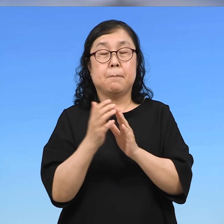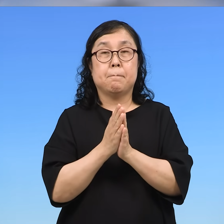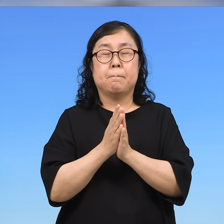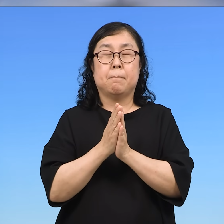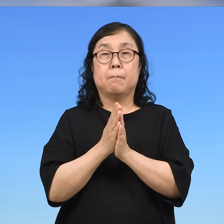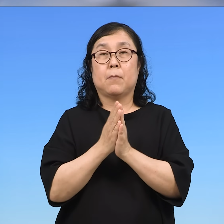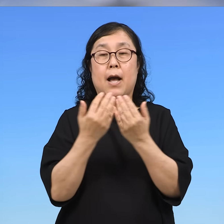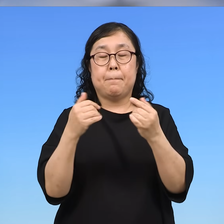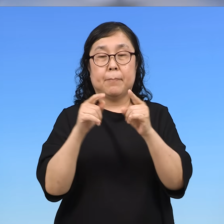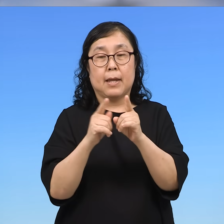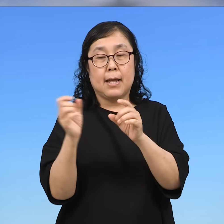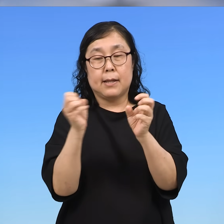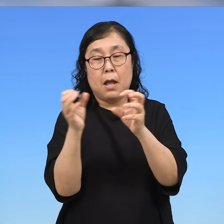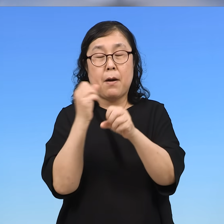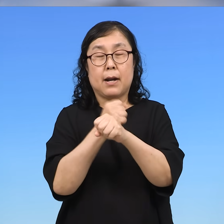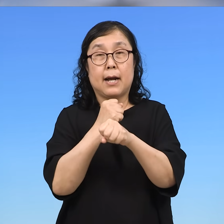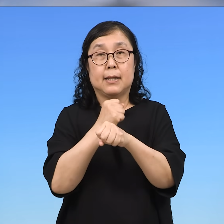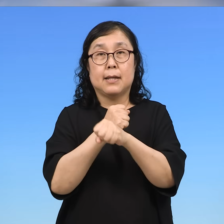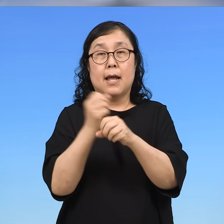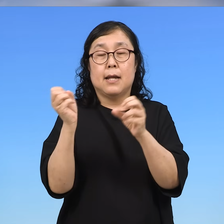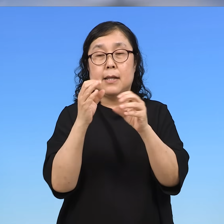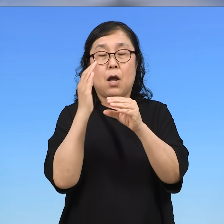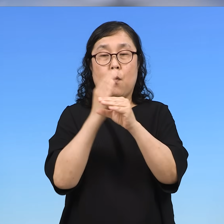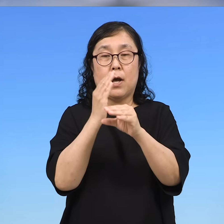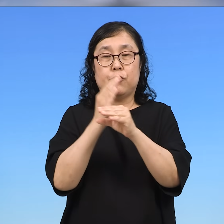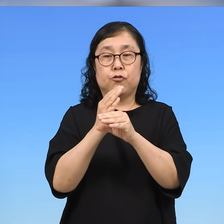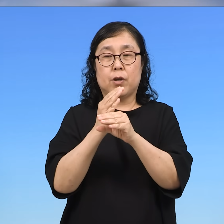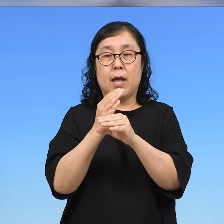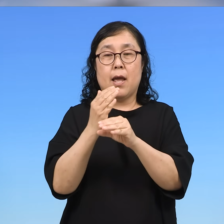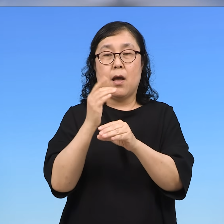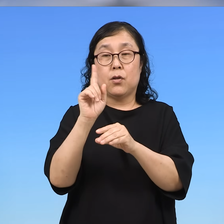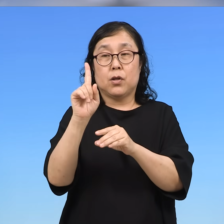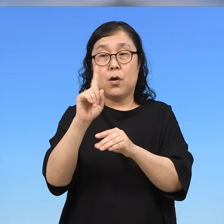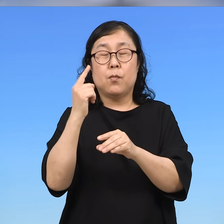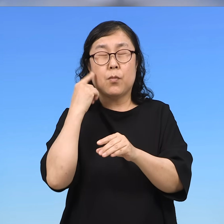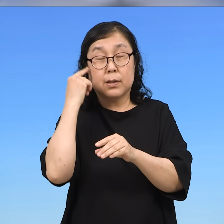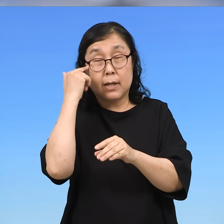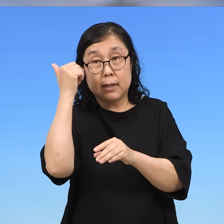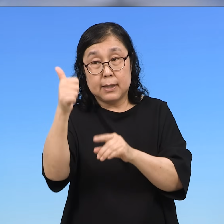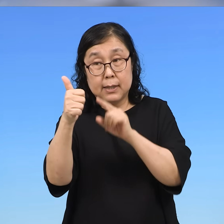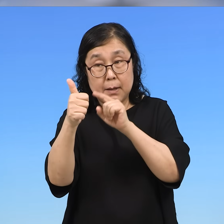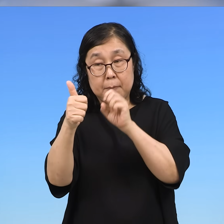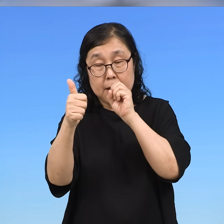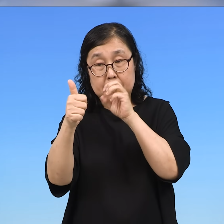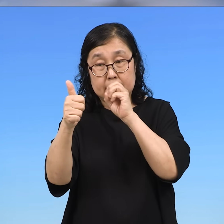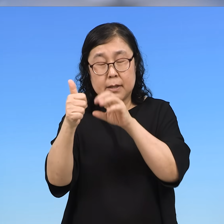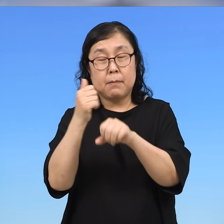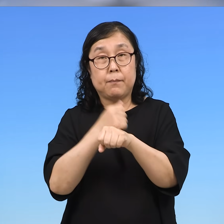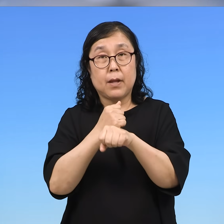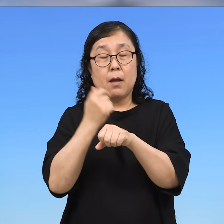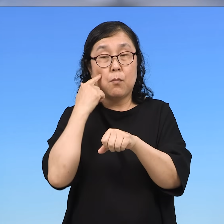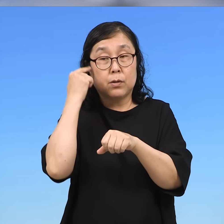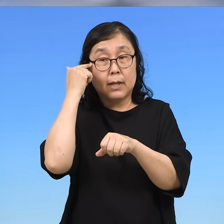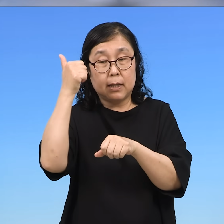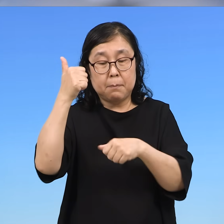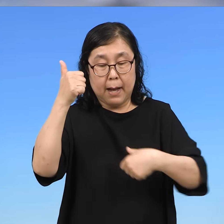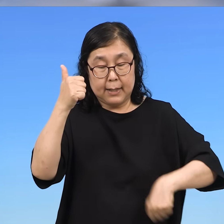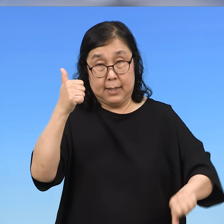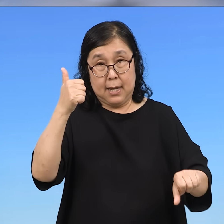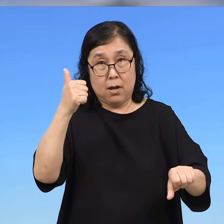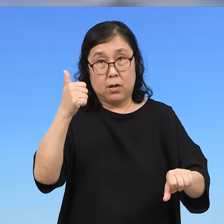이제 몇몇 교역자들이 같이 대화를 나누는데 대화 중에 이런 이야기를 하는 겁니다. 이 목사님도 목사님